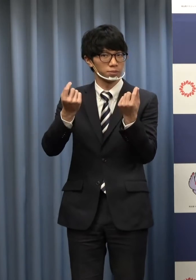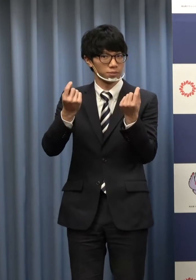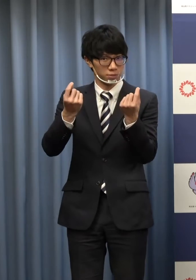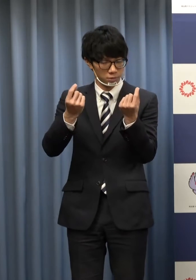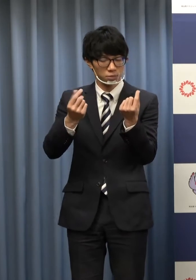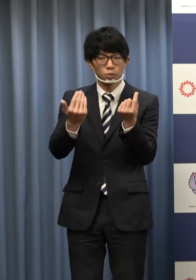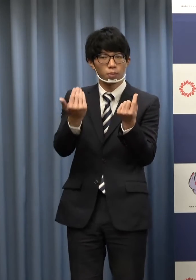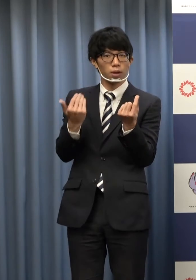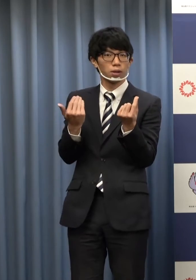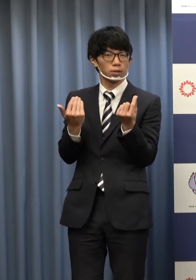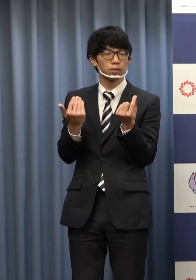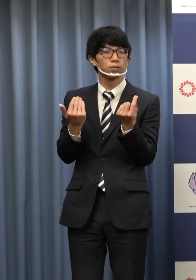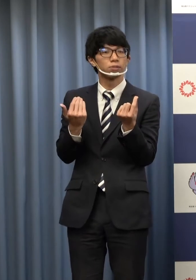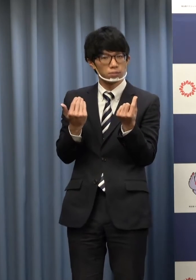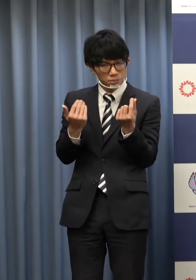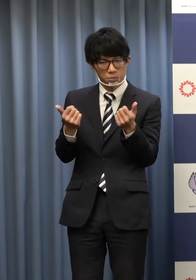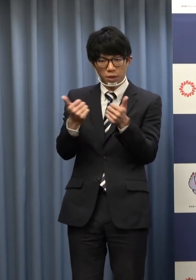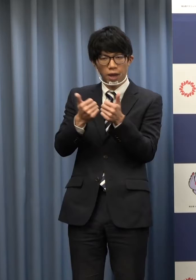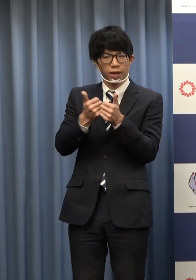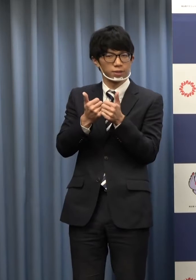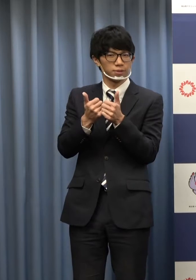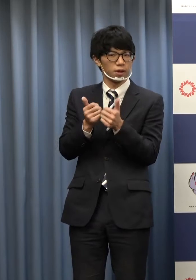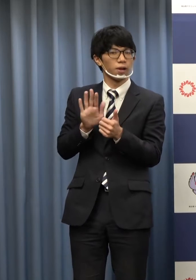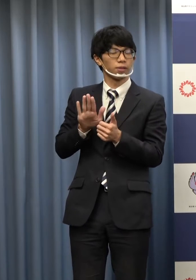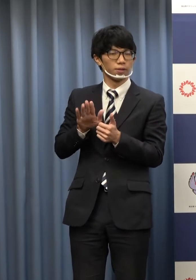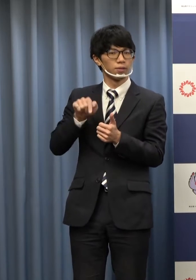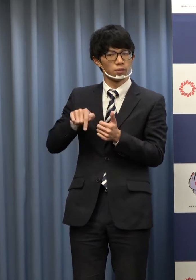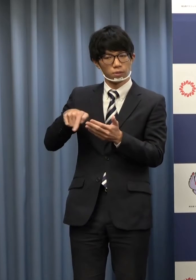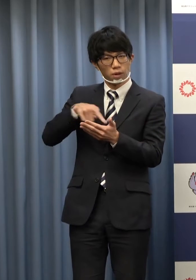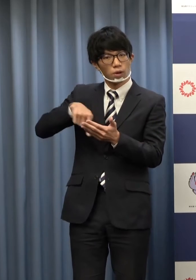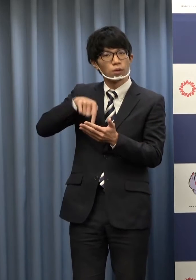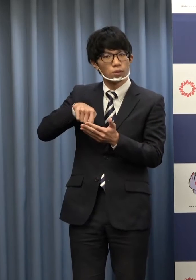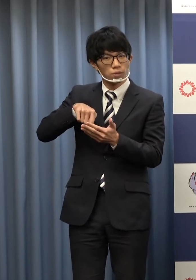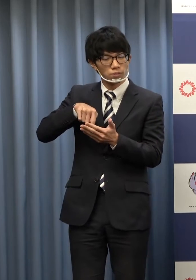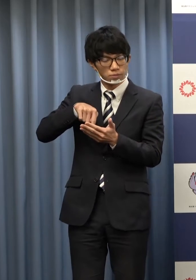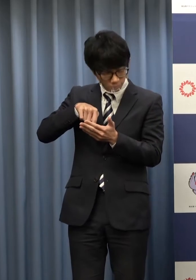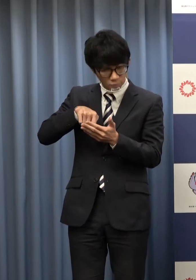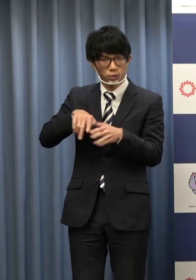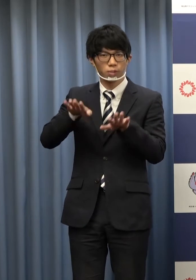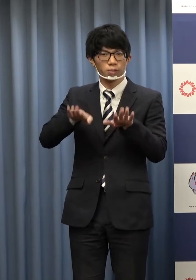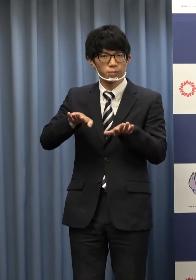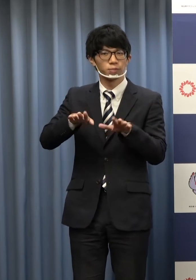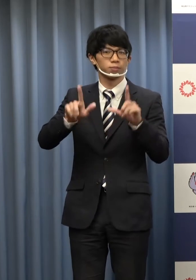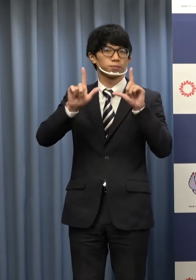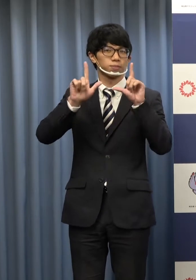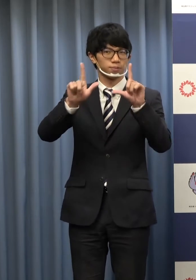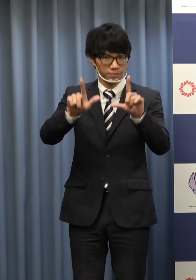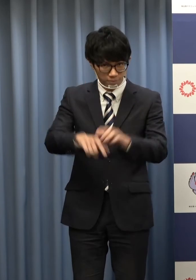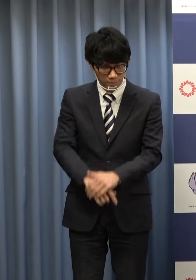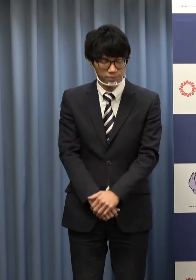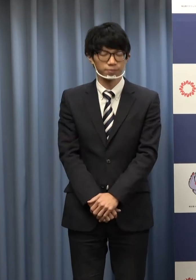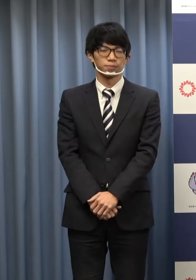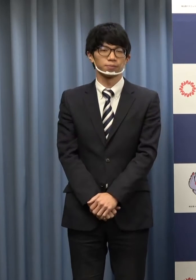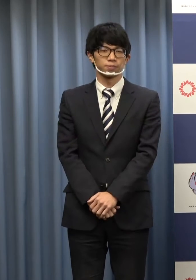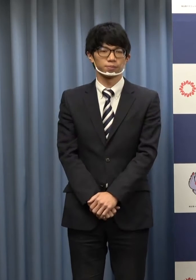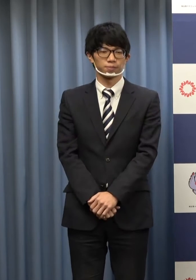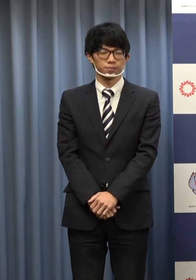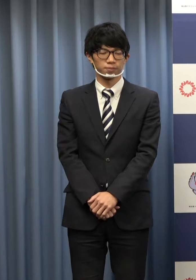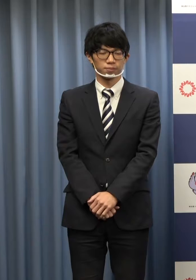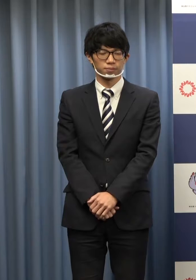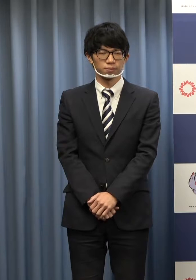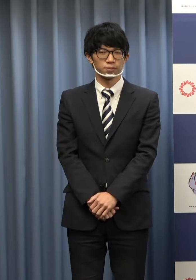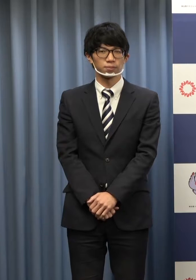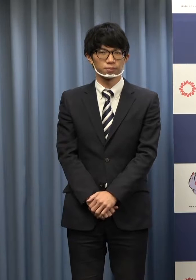に会議がありましたので、そこについてもまずは合わせてご報告をさせていただきたいと思